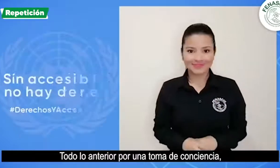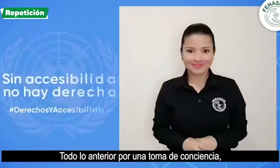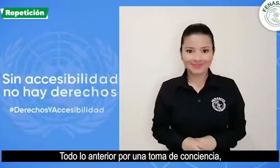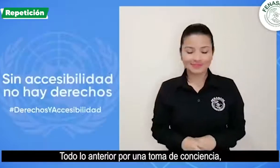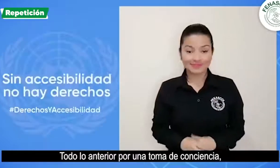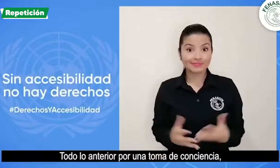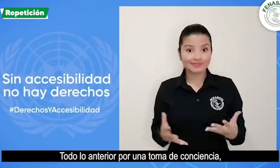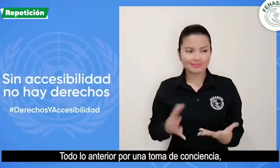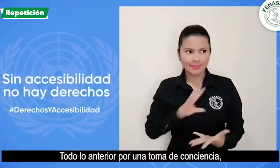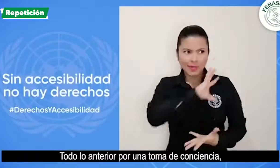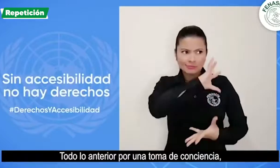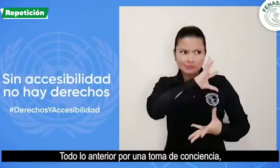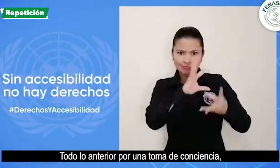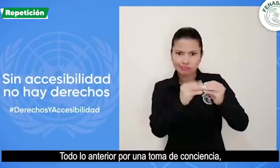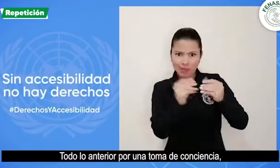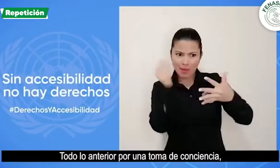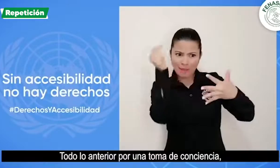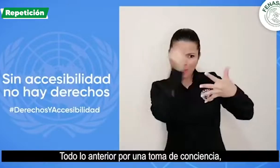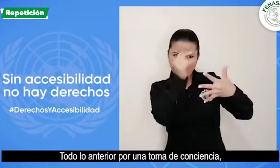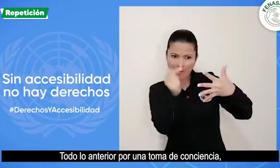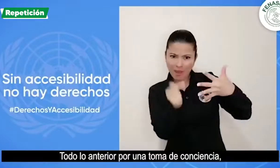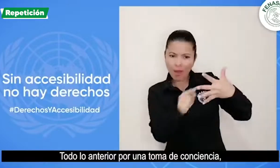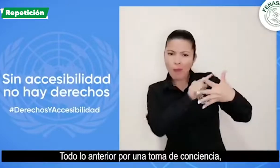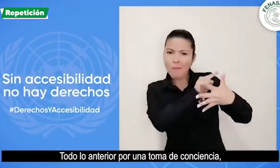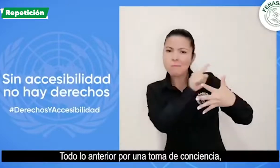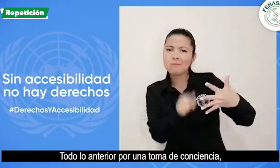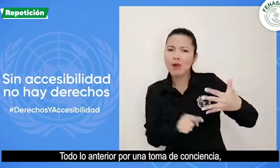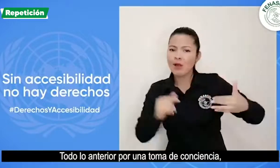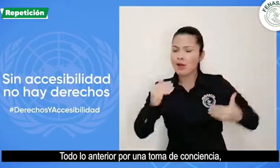Todo lo anterior Por una toma De conciencia